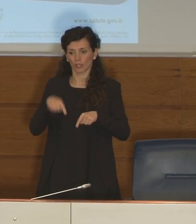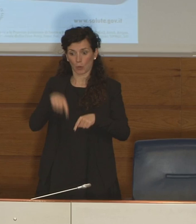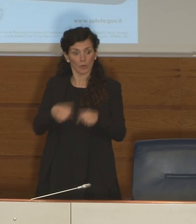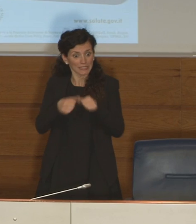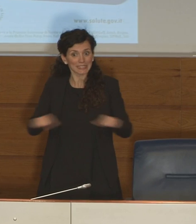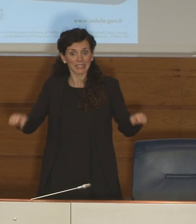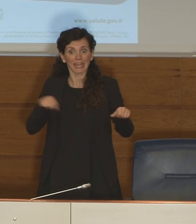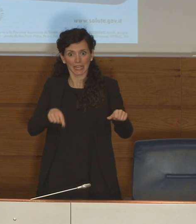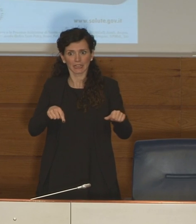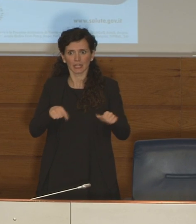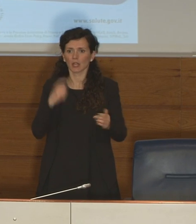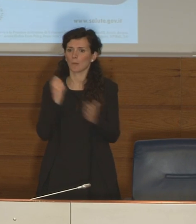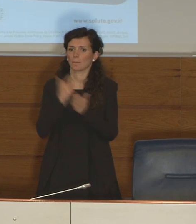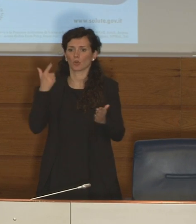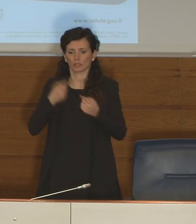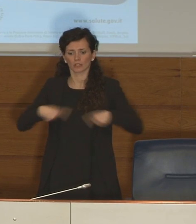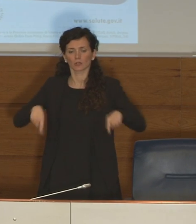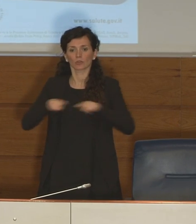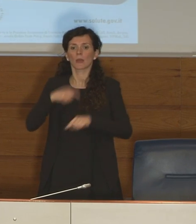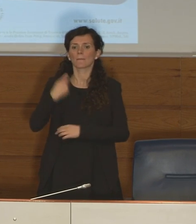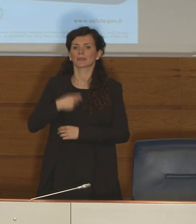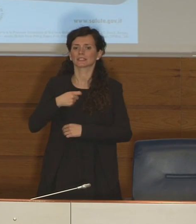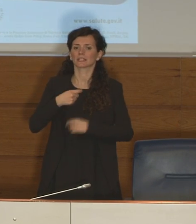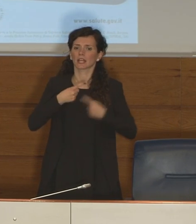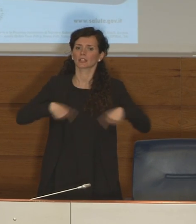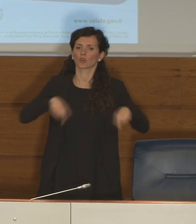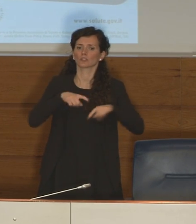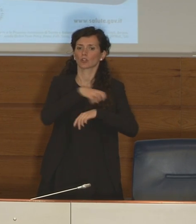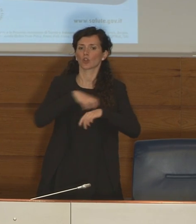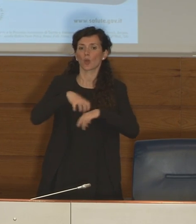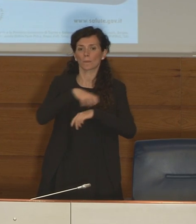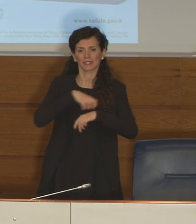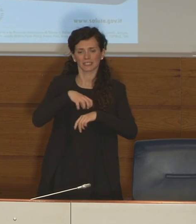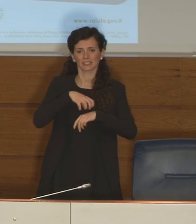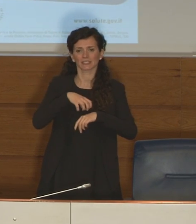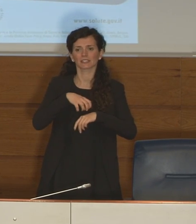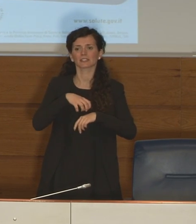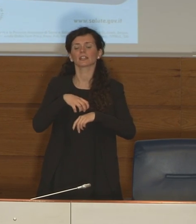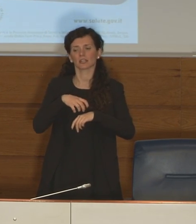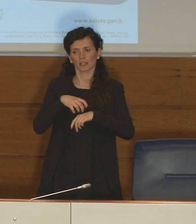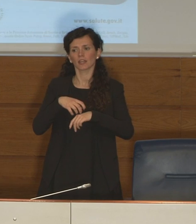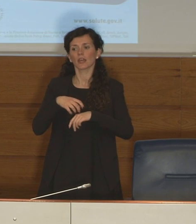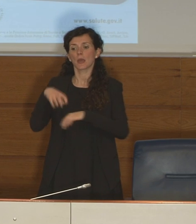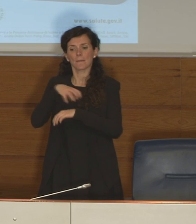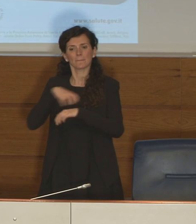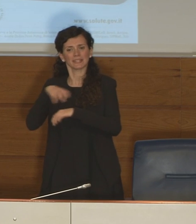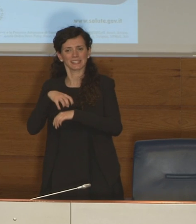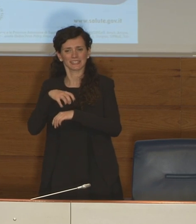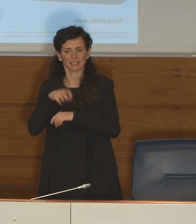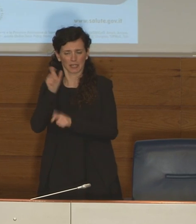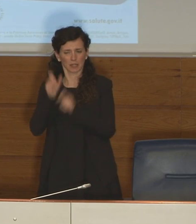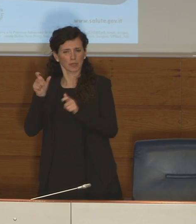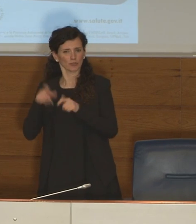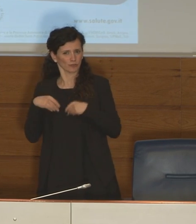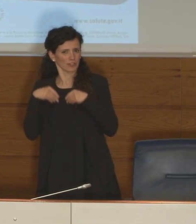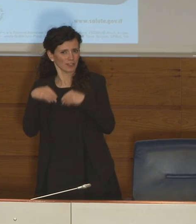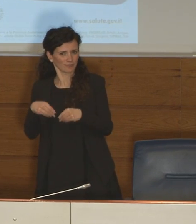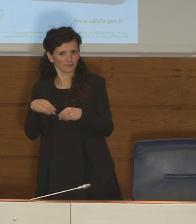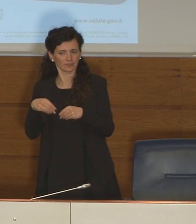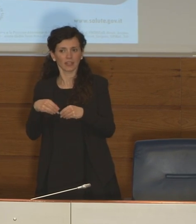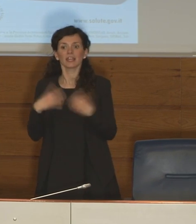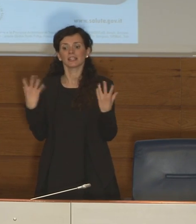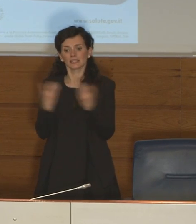importante riunione tra il presidente del consiglio ministri ministri interessati presenti regioni perché